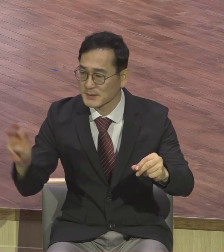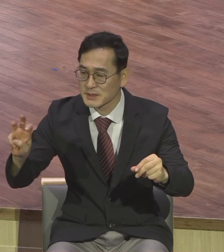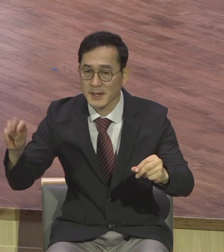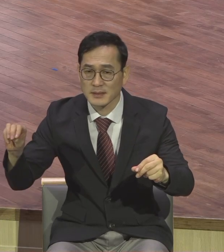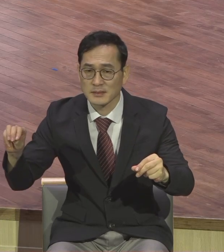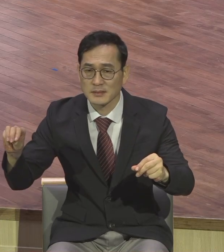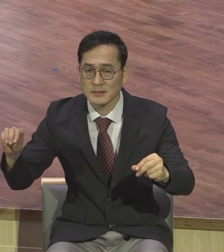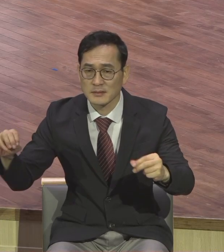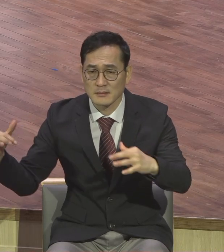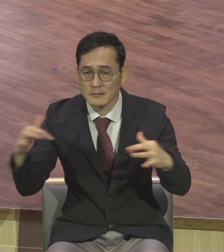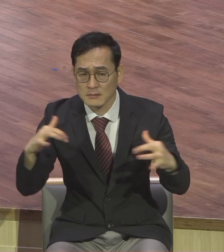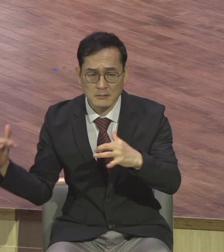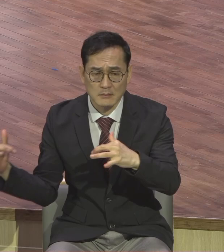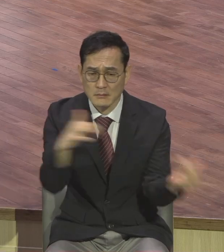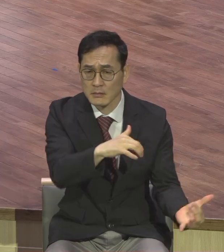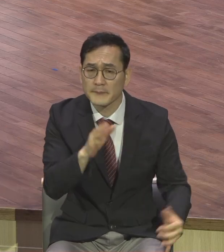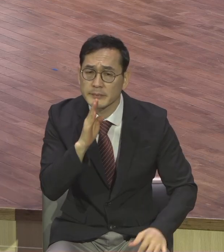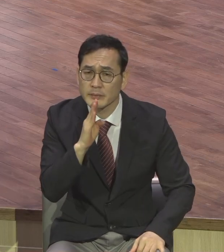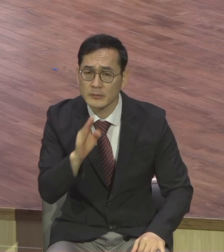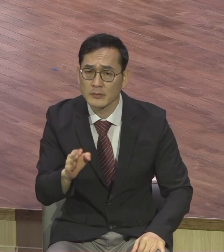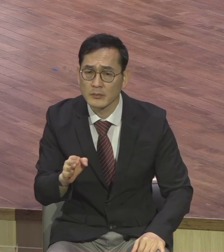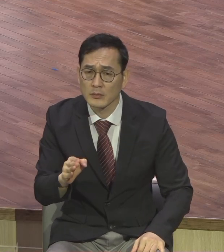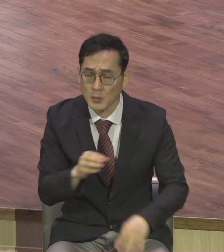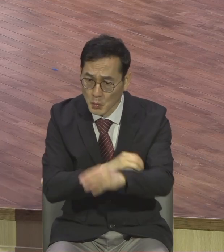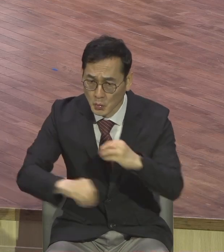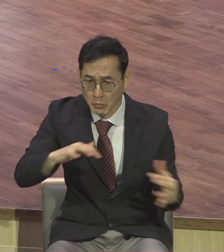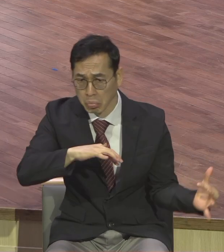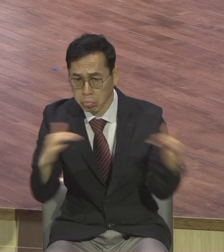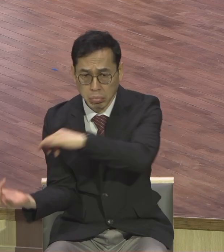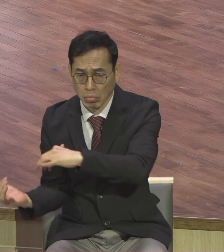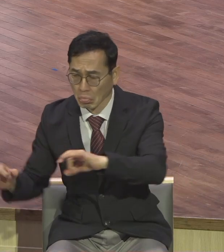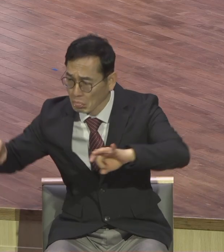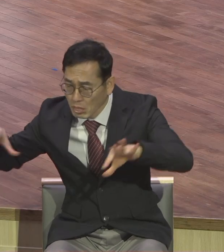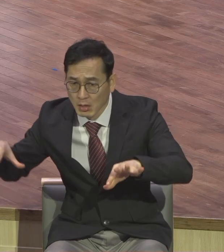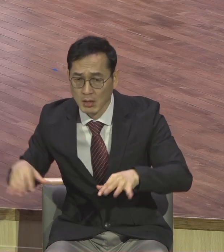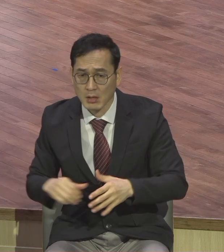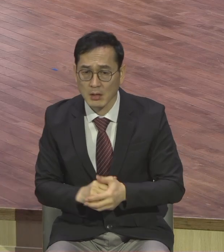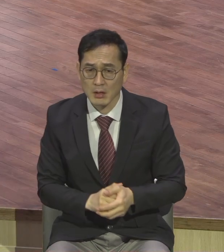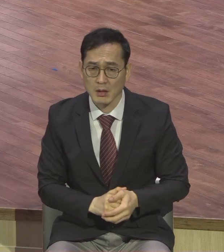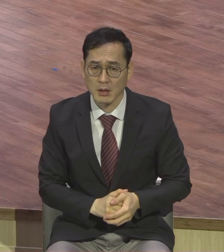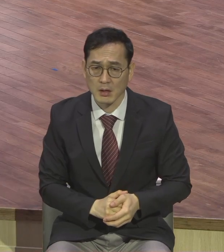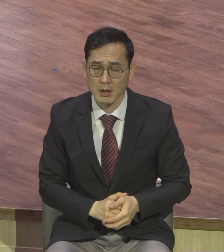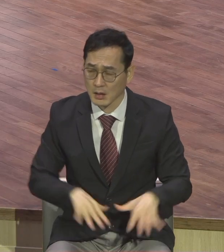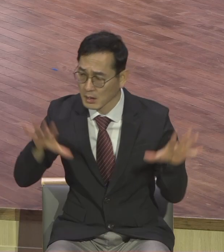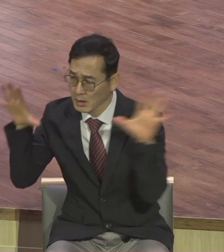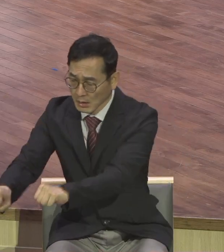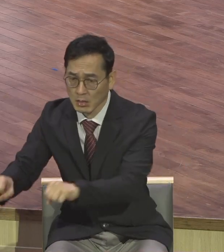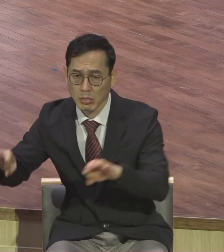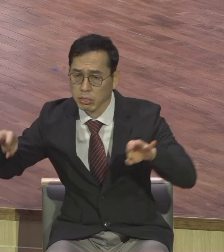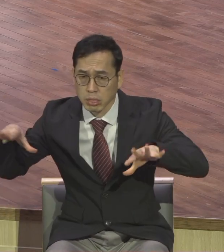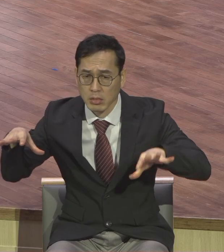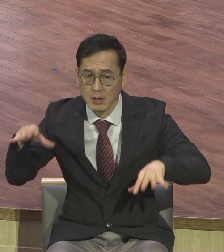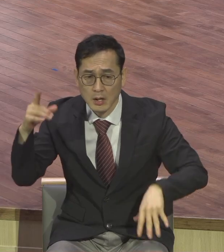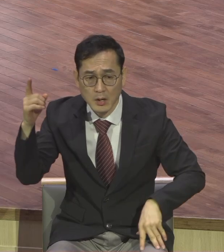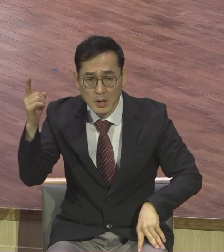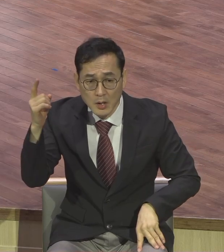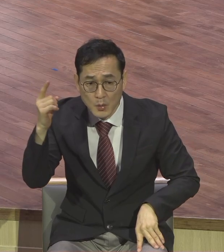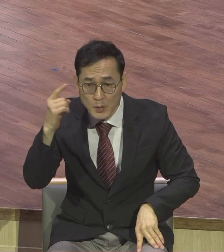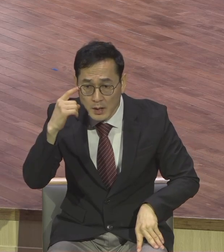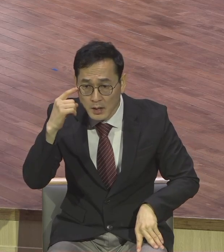대 7만. 그런데 어떻게 되는지 쉽게 그냥 점령을 당해버렸어요. 그 이유가 있어요.